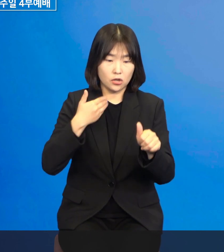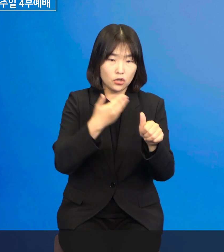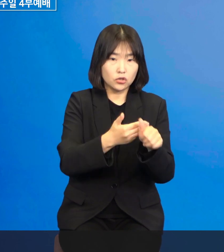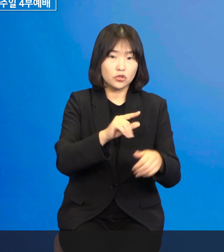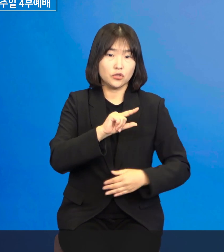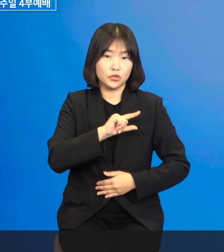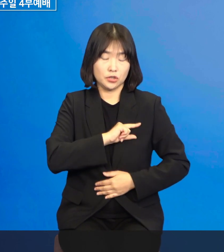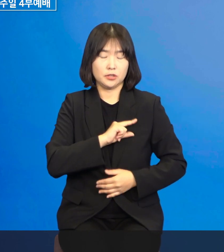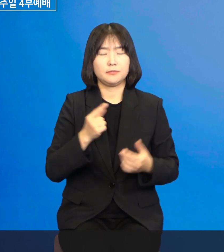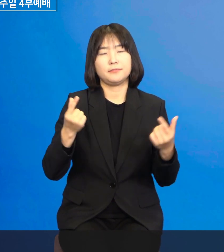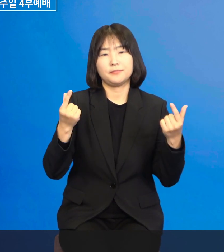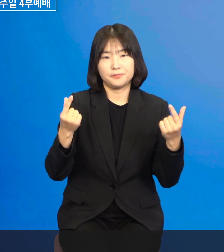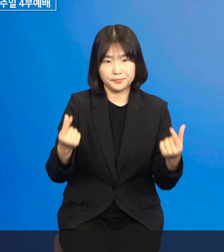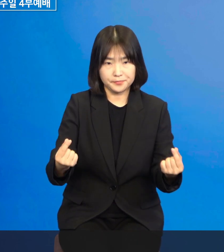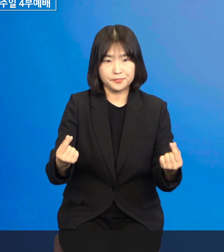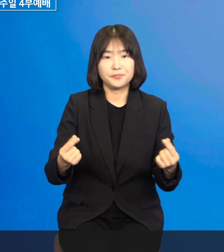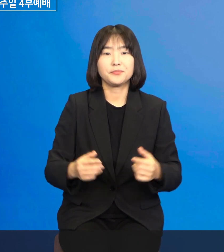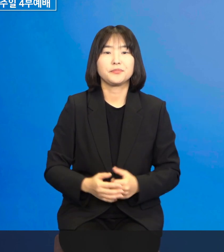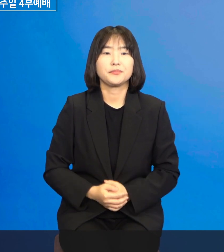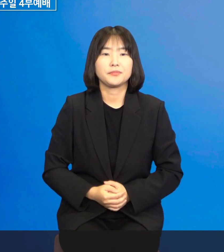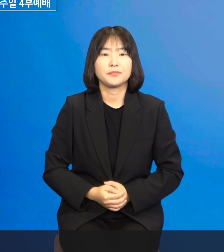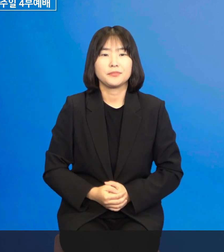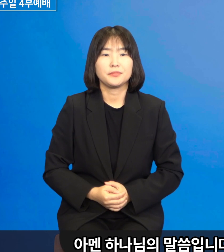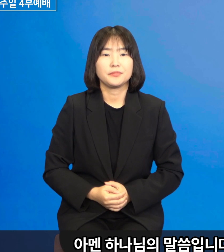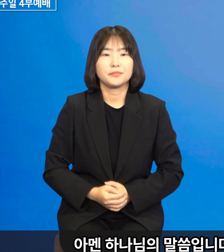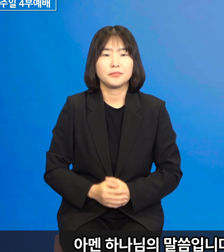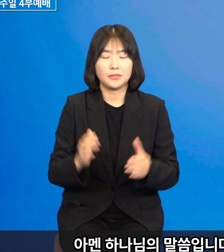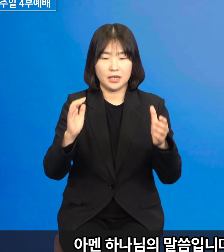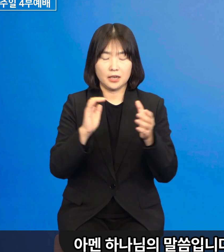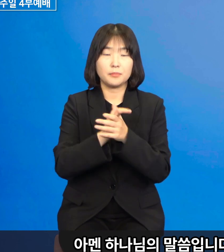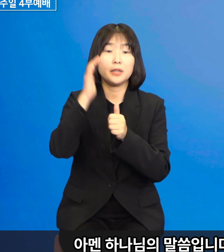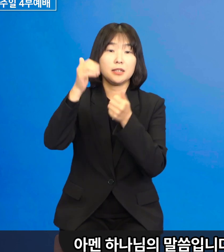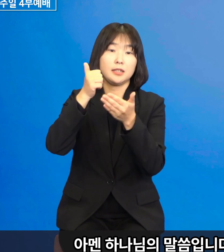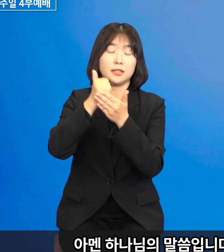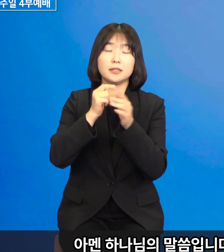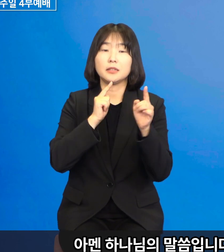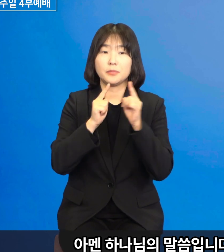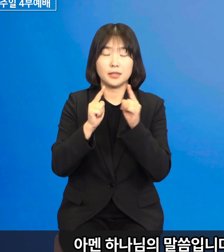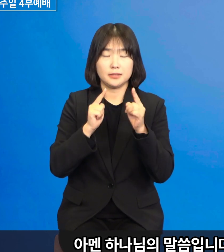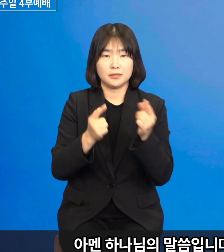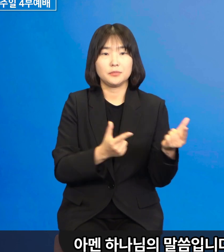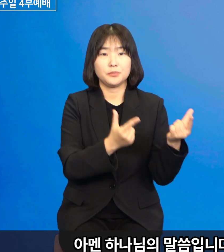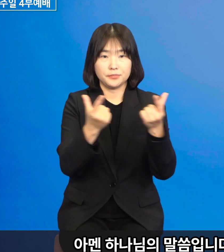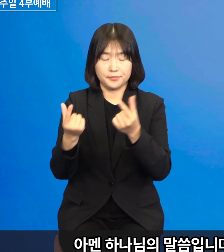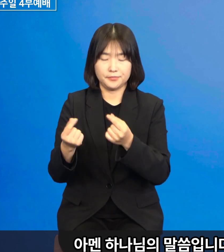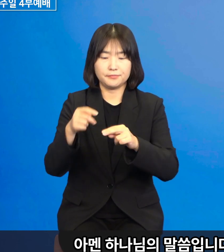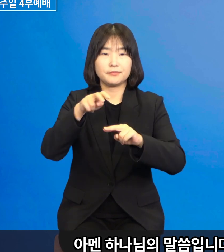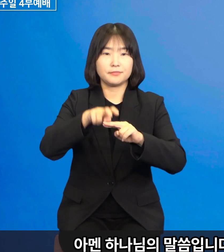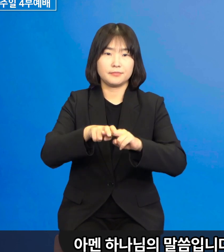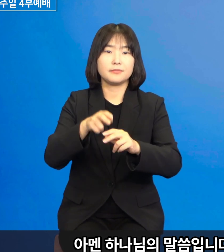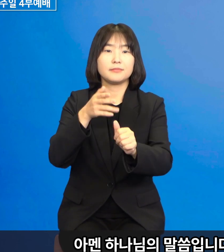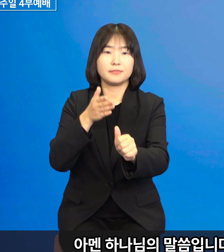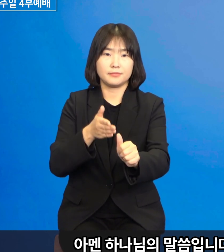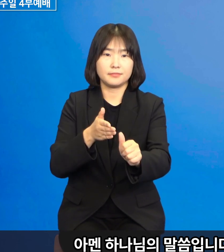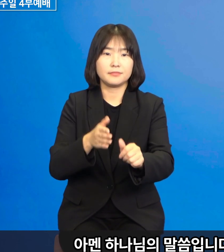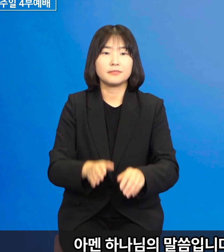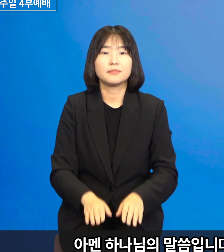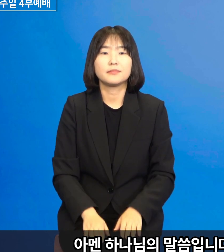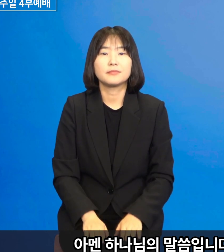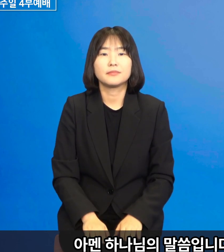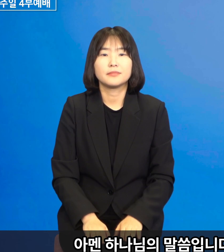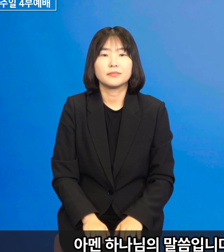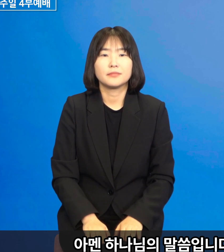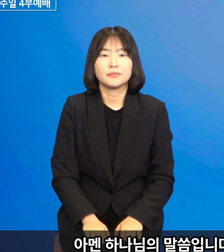전에 천사가 일러준 이름이다. 아멘. 하나님의 말씀입니다. 다 함께 자리에 앉겠습니다.